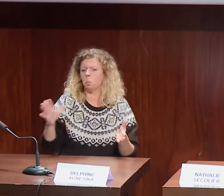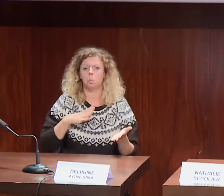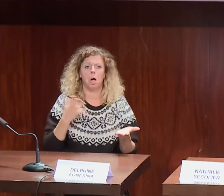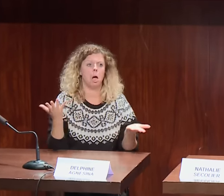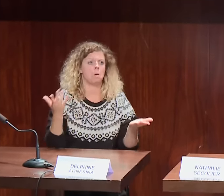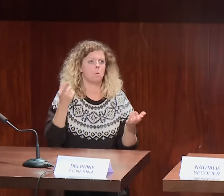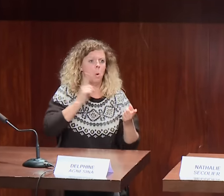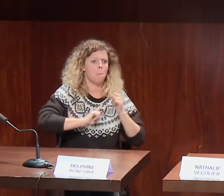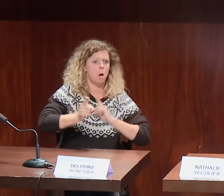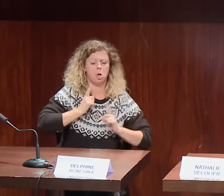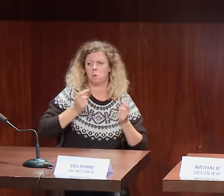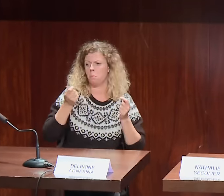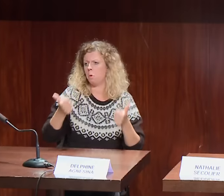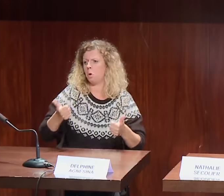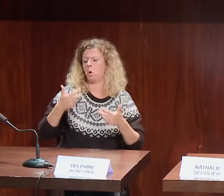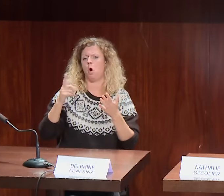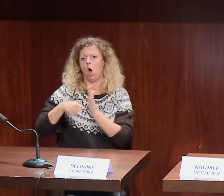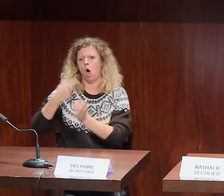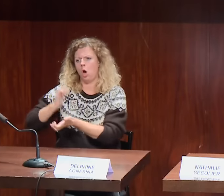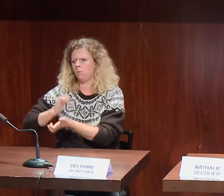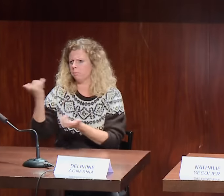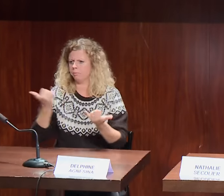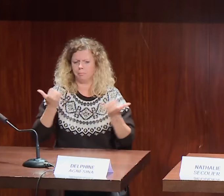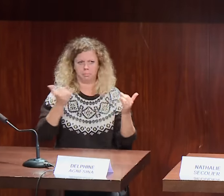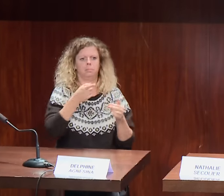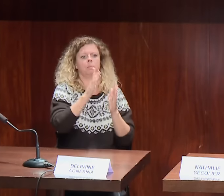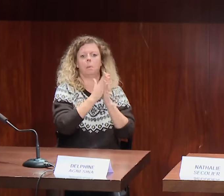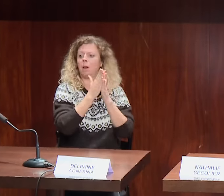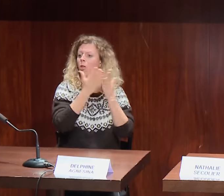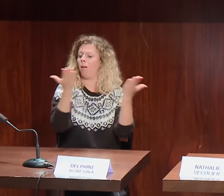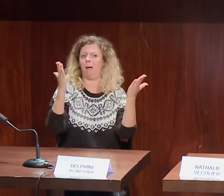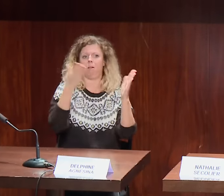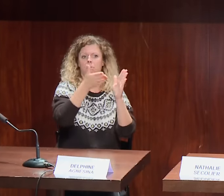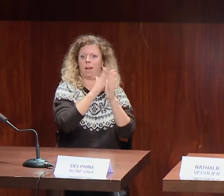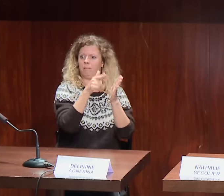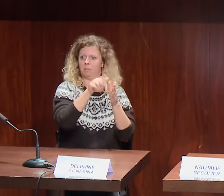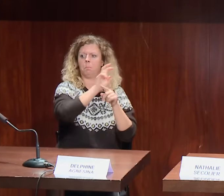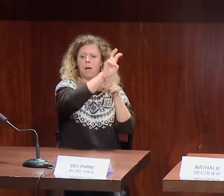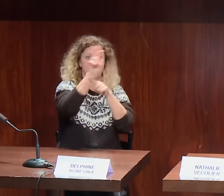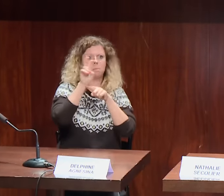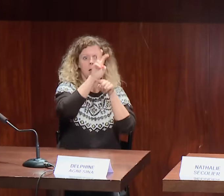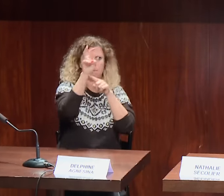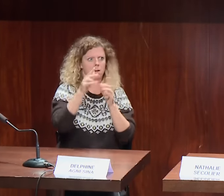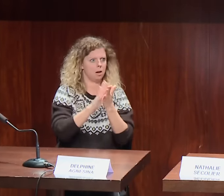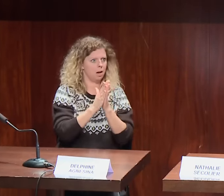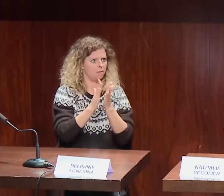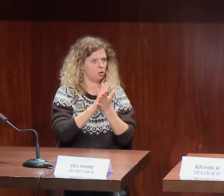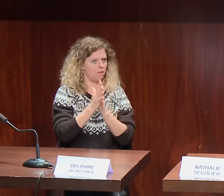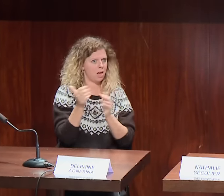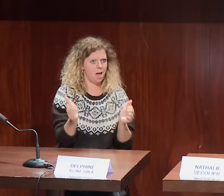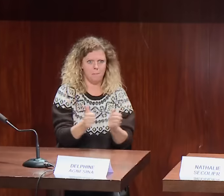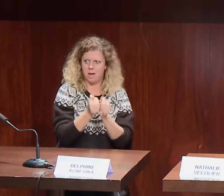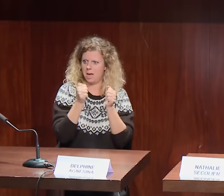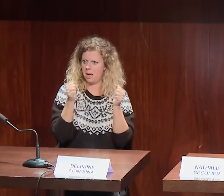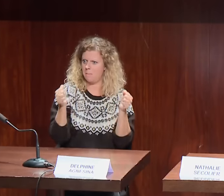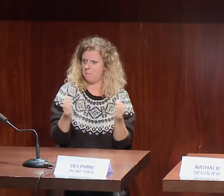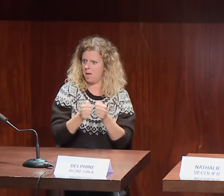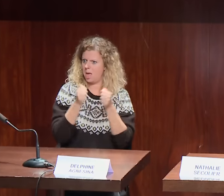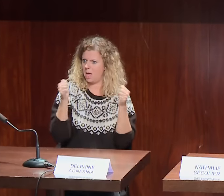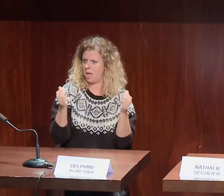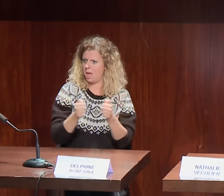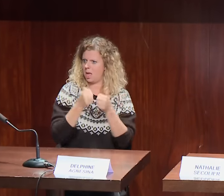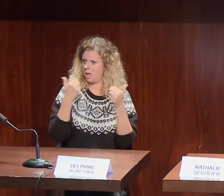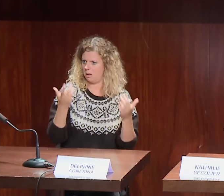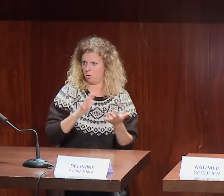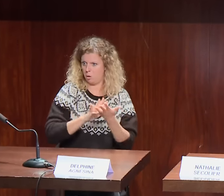éditeur ne vend plus un livre parce qu'il a peu de commandes, enfin, s'il réédite plus parce qu'il n'y a plus de commandes, le livre est toujours disponible à la